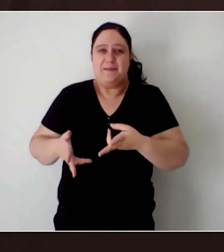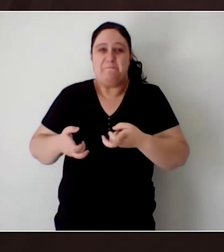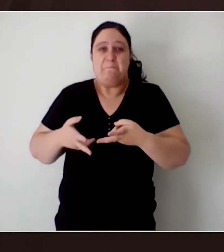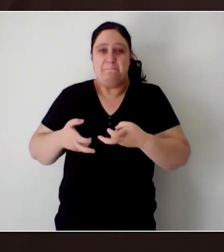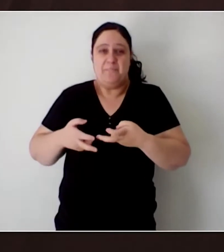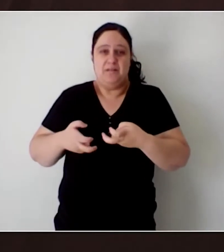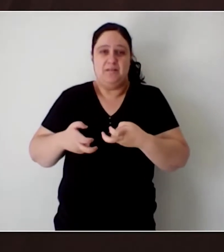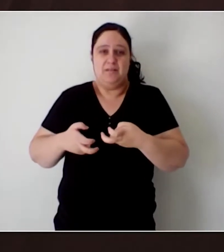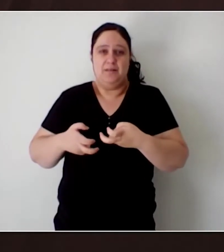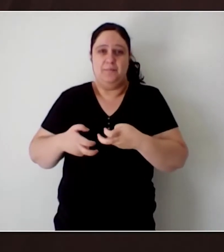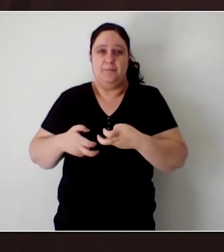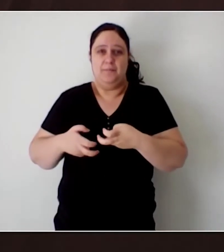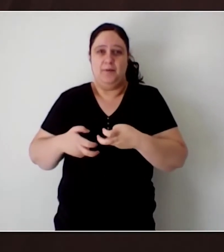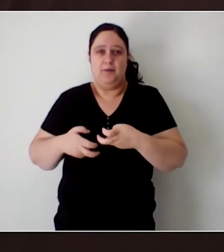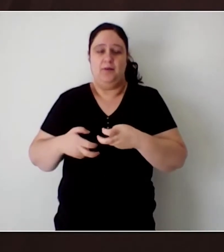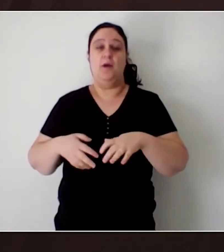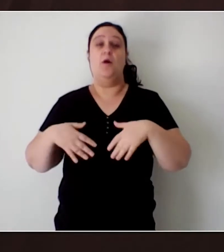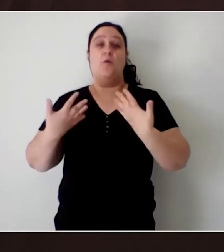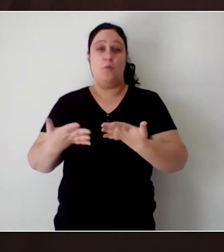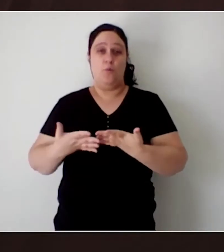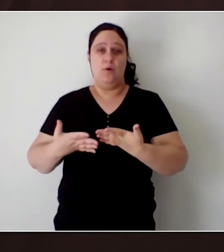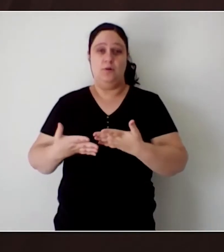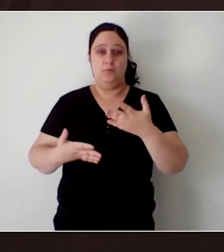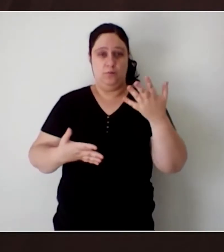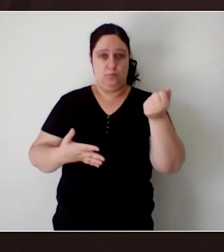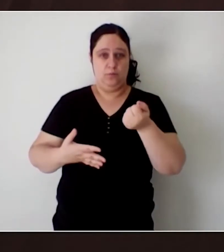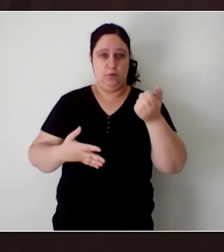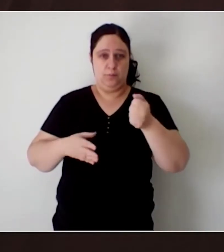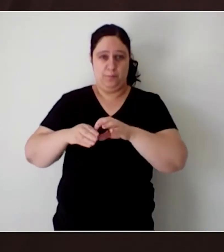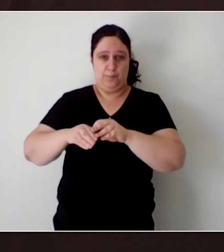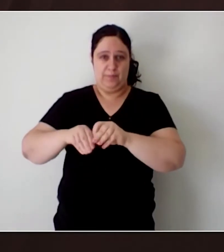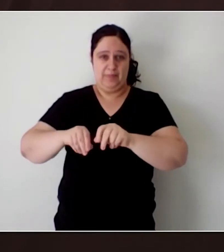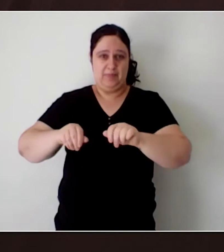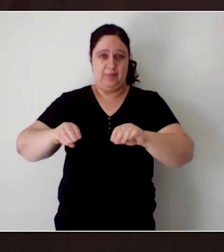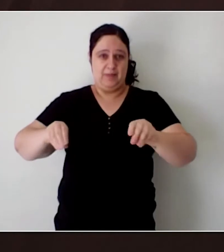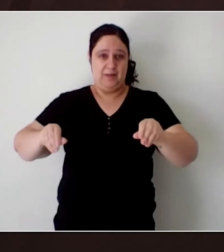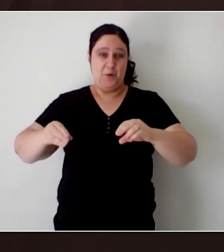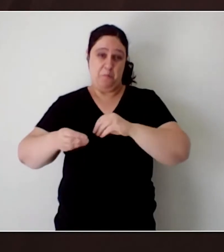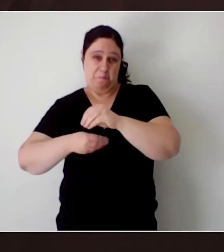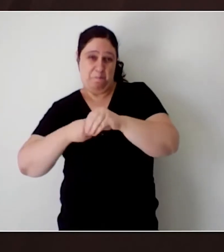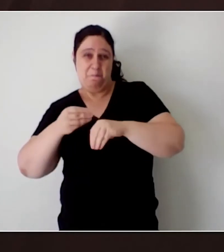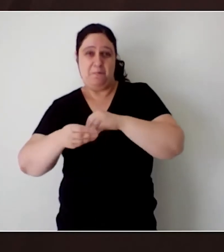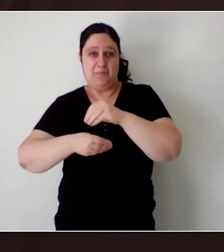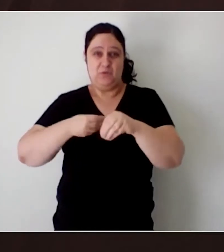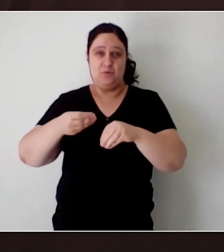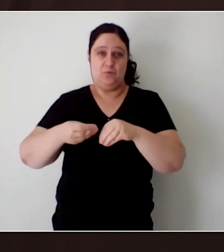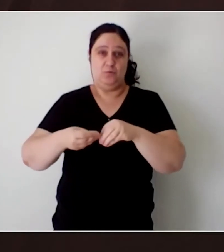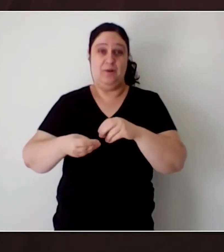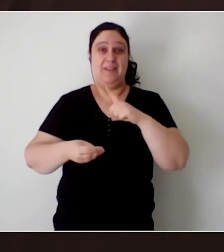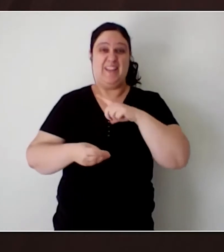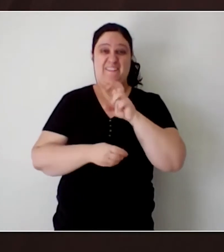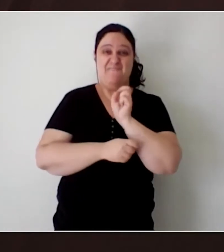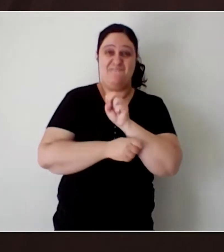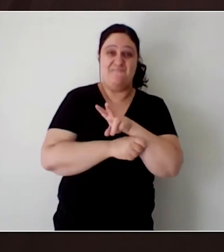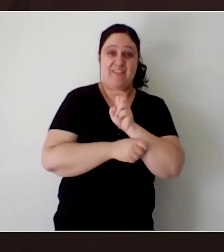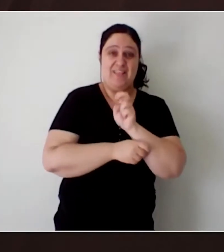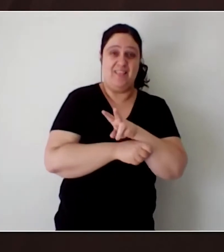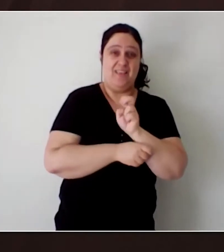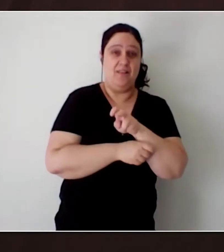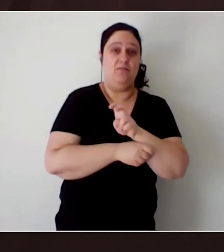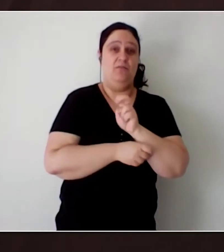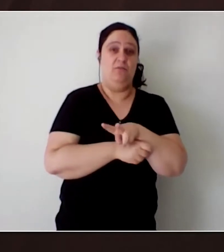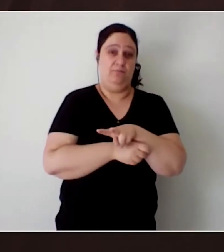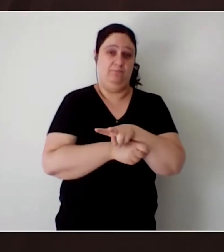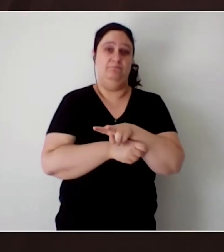trigo feita com a mistura desse centeio falso é venenosa. É venenosa. Bom,